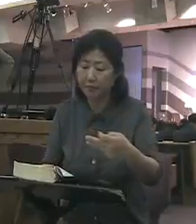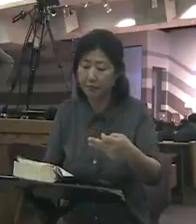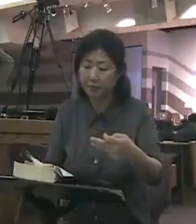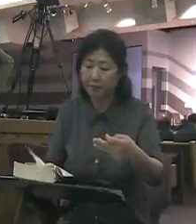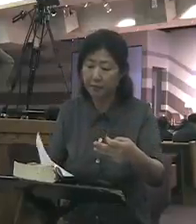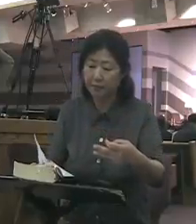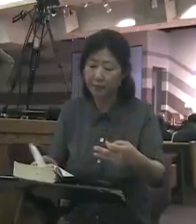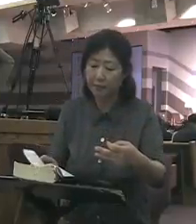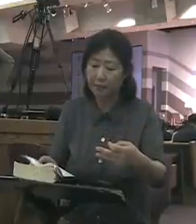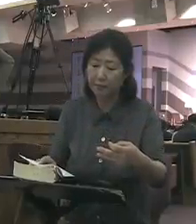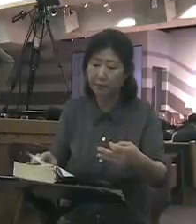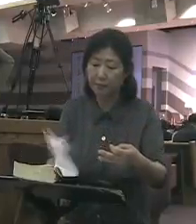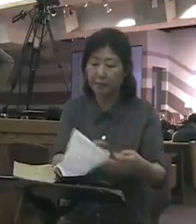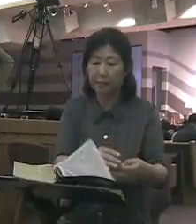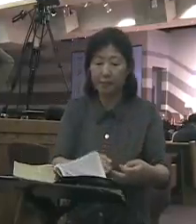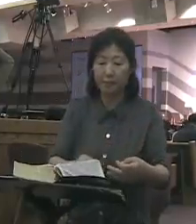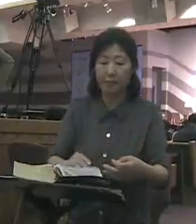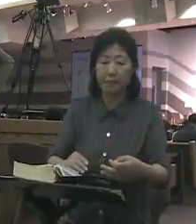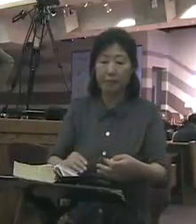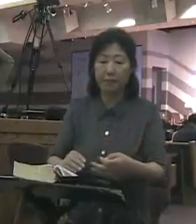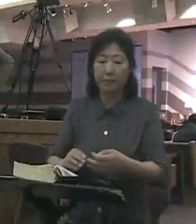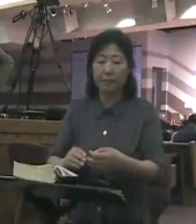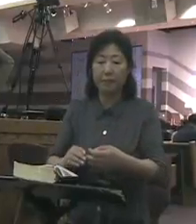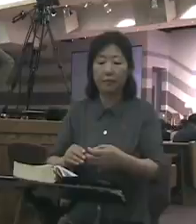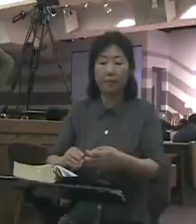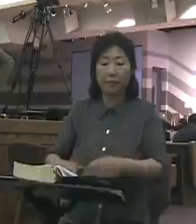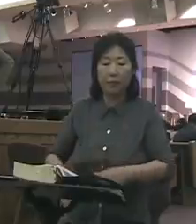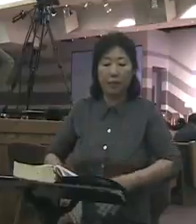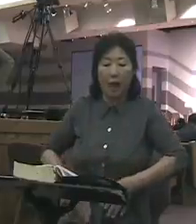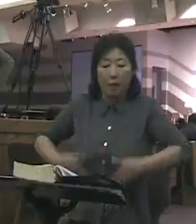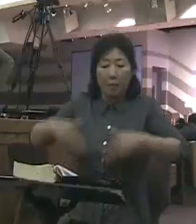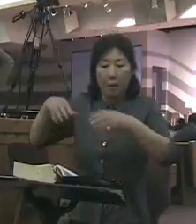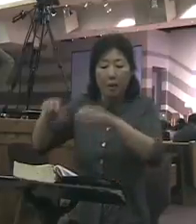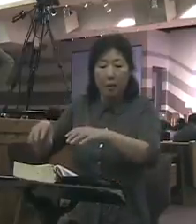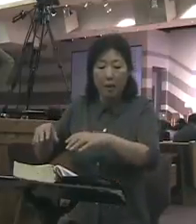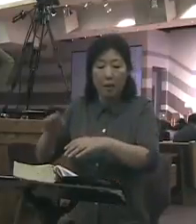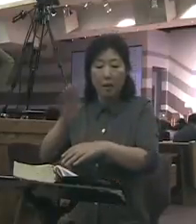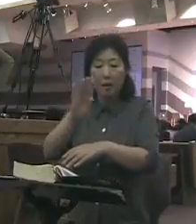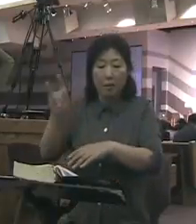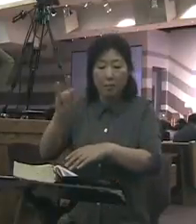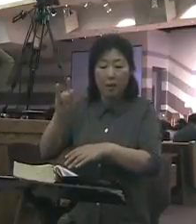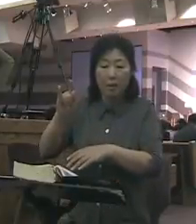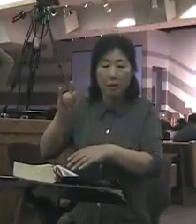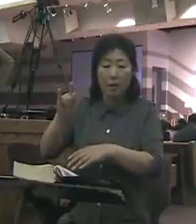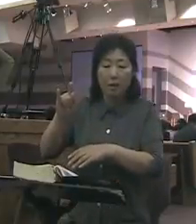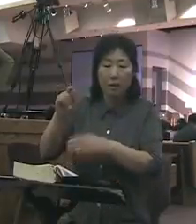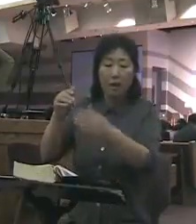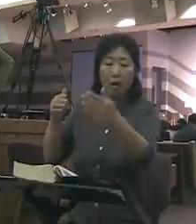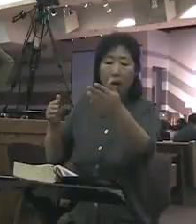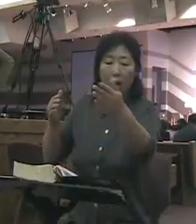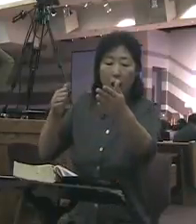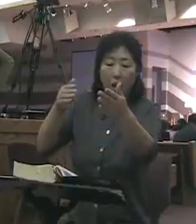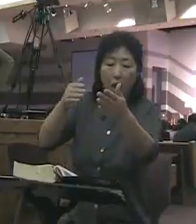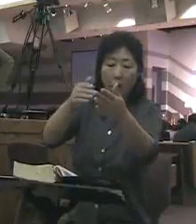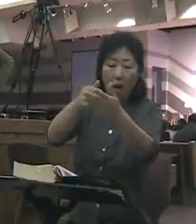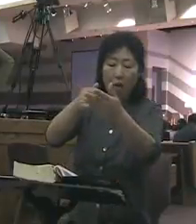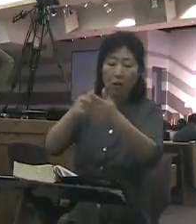보면은 그가 남방에서부터 발행하여 베델에 이르며 베델과 아이 사이전에 장막 쳤던 곳에 이르니